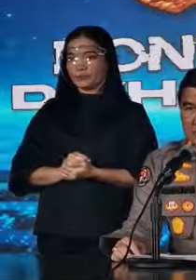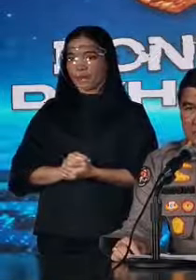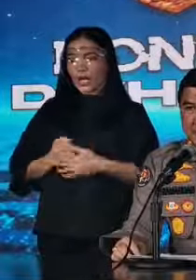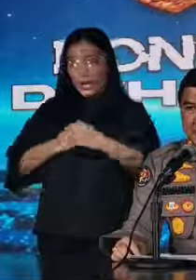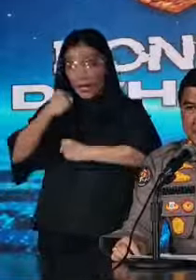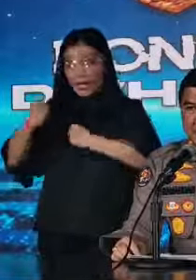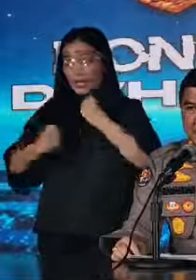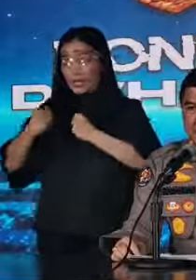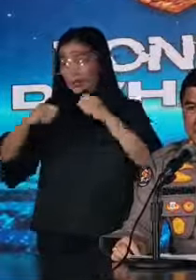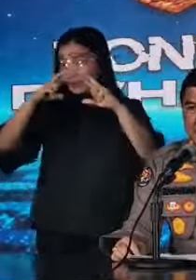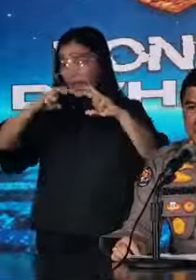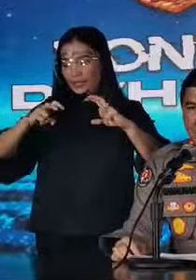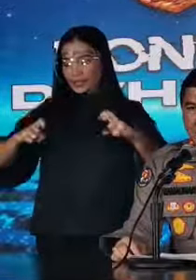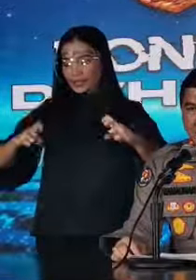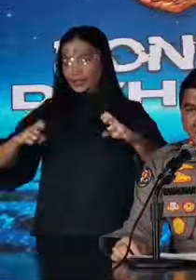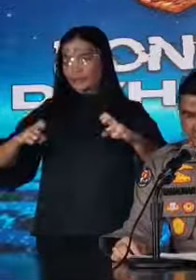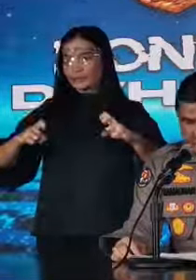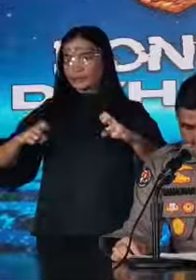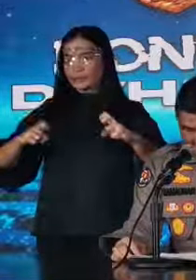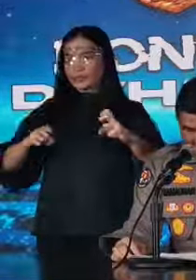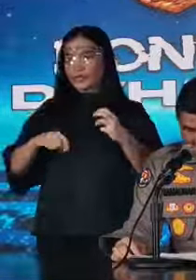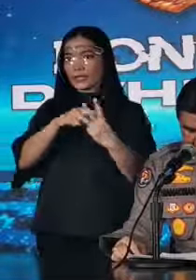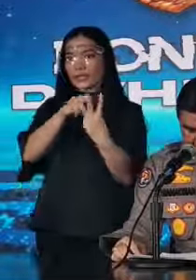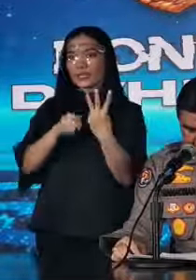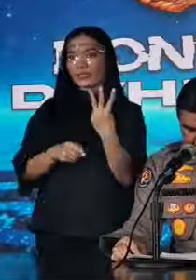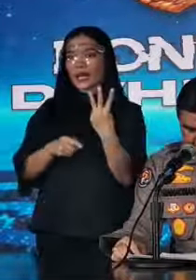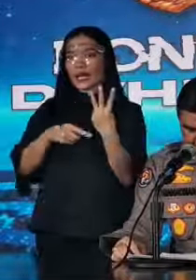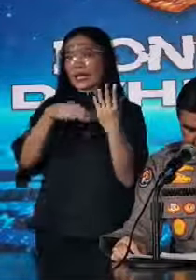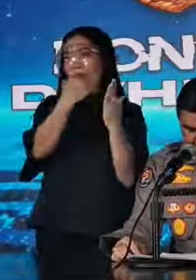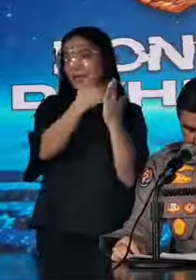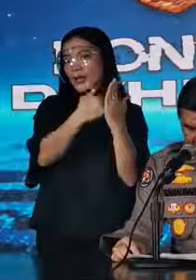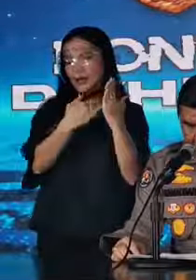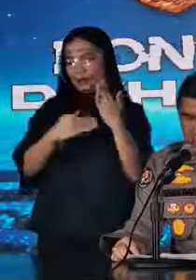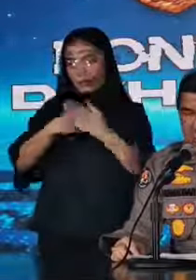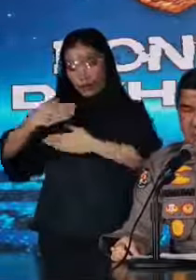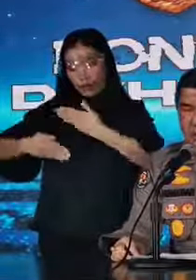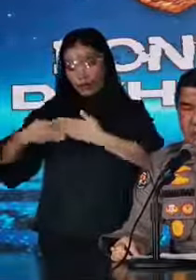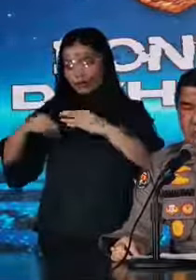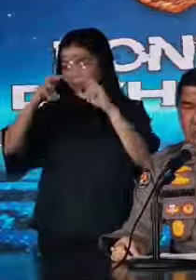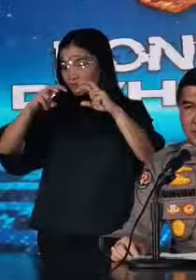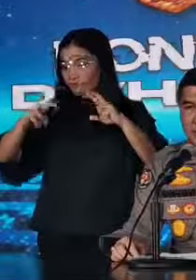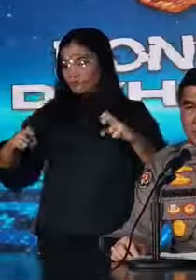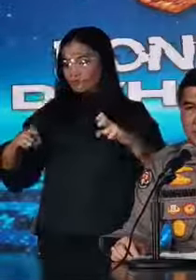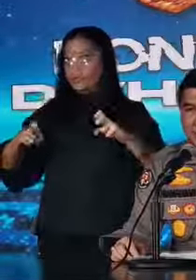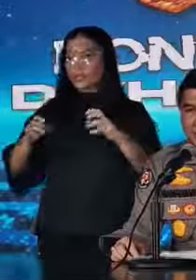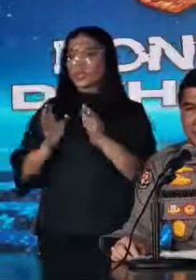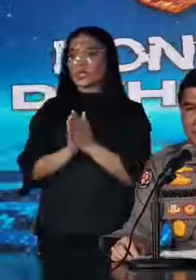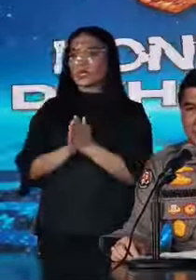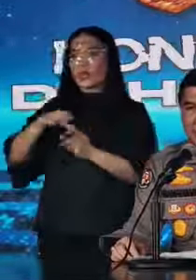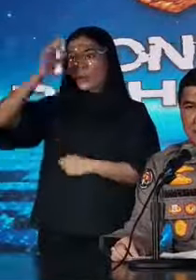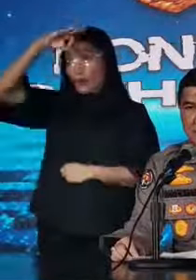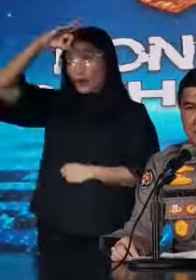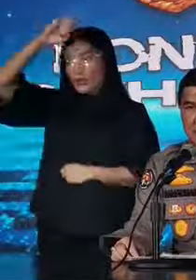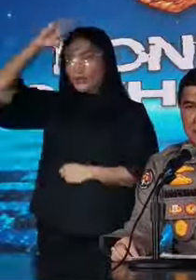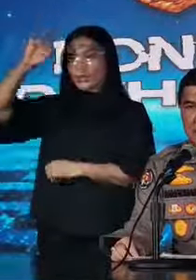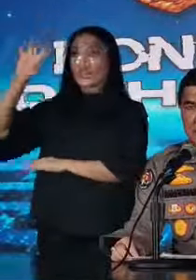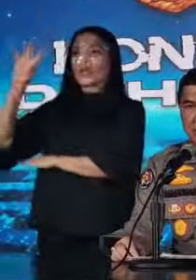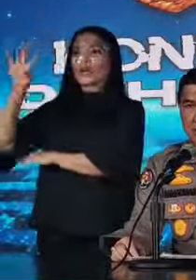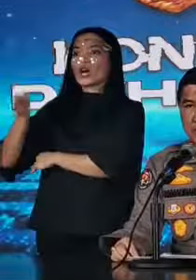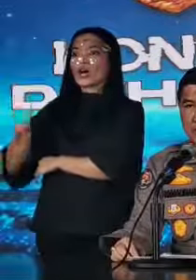kegiatan penyelidikan ada 3 kegiatan yang dilakukan oleh Polda Banten 1